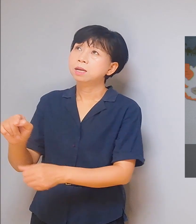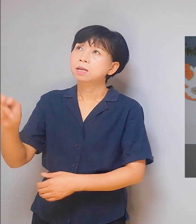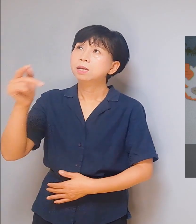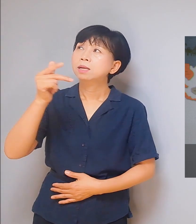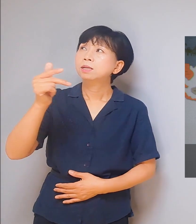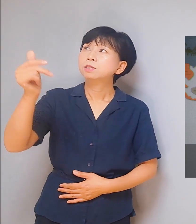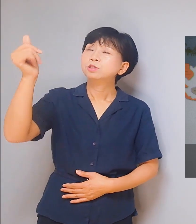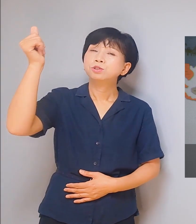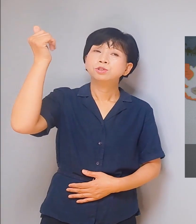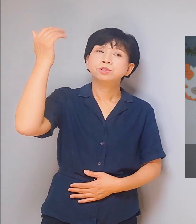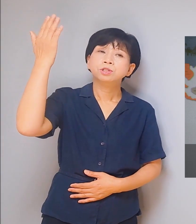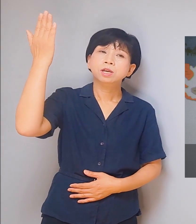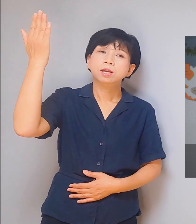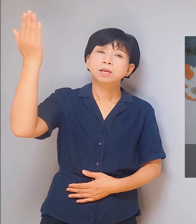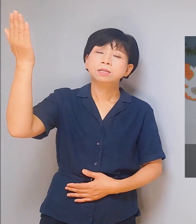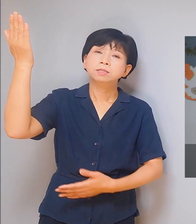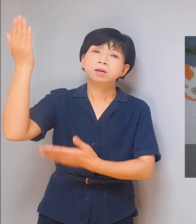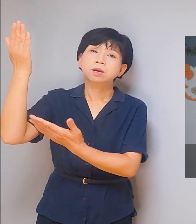나가라.